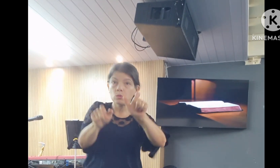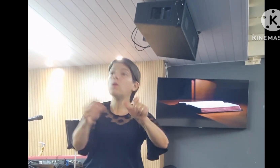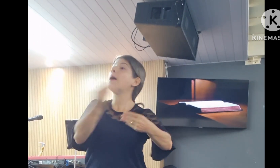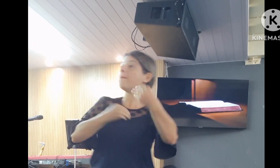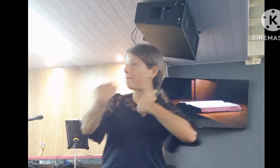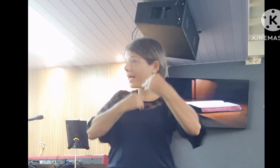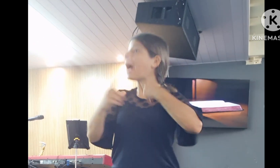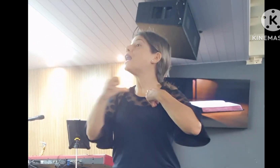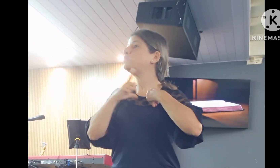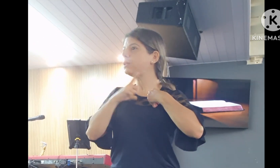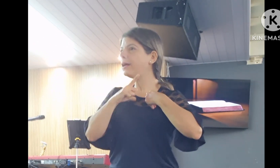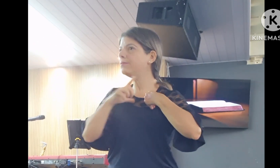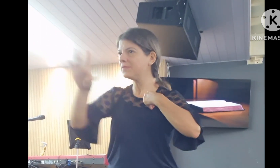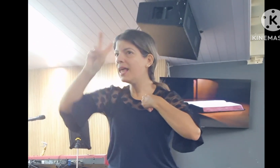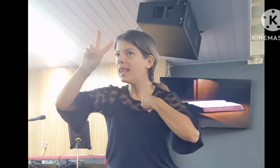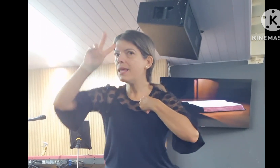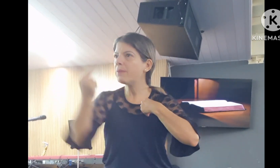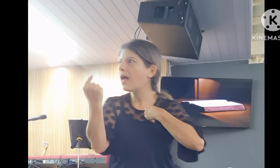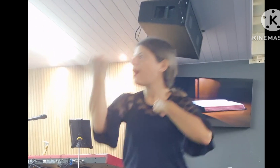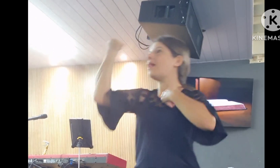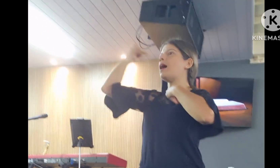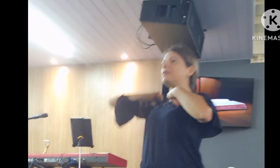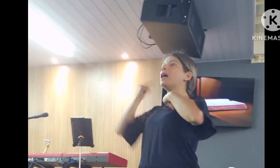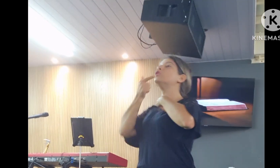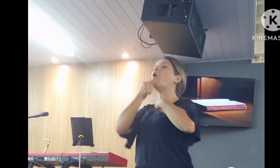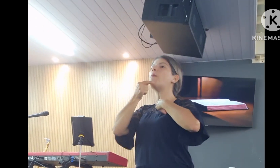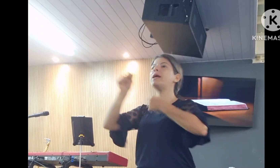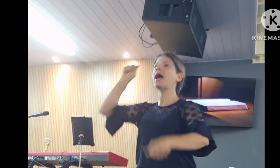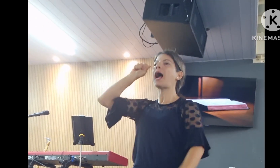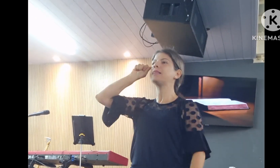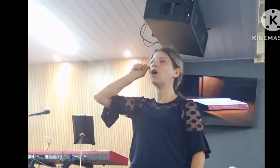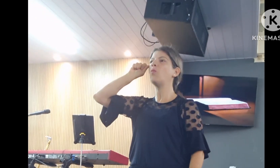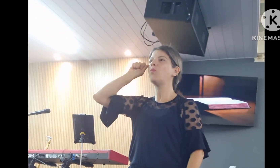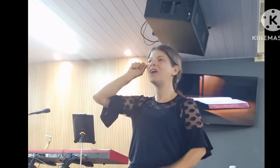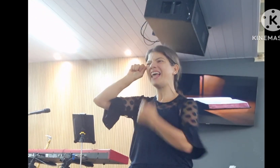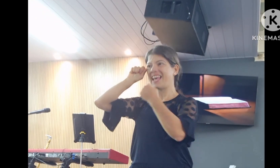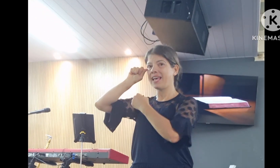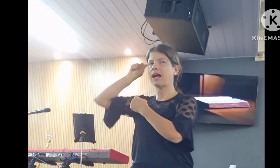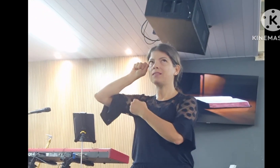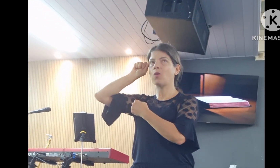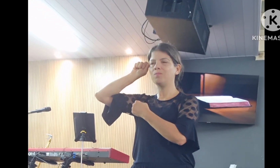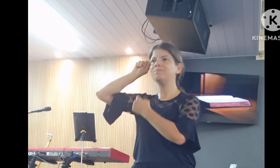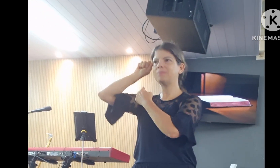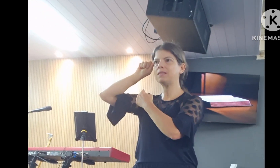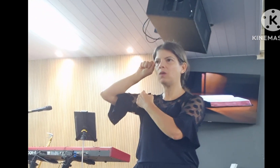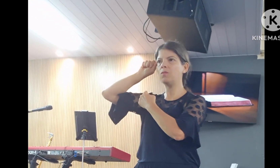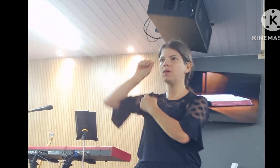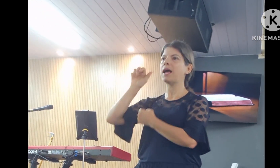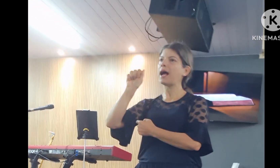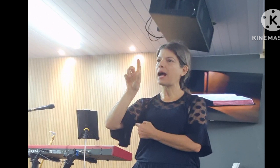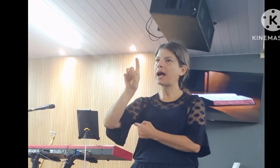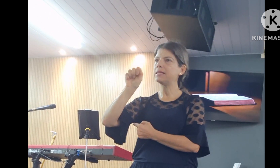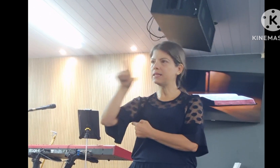Mas nós não sabemos que geneticamente tudo que é do pai passa para os filhos. Junta o da pai e da mãe, vai